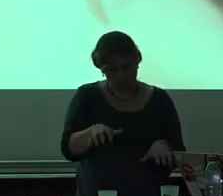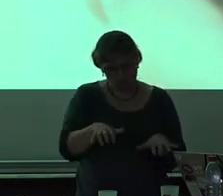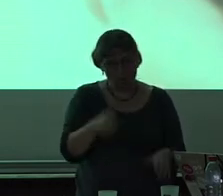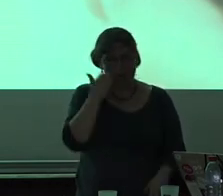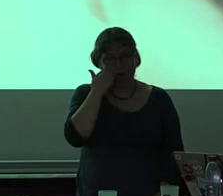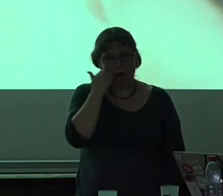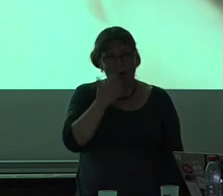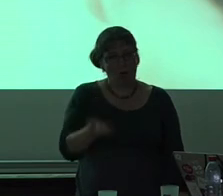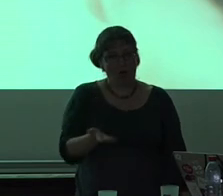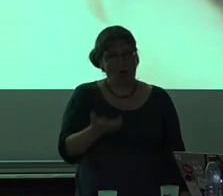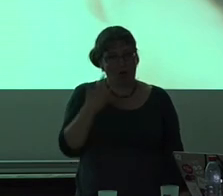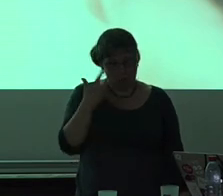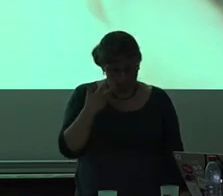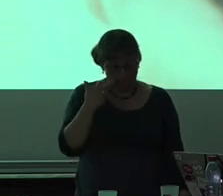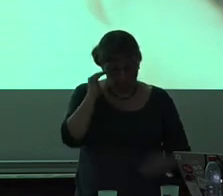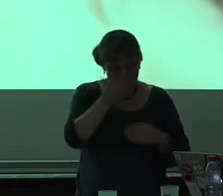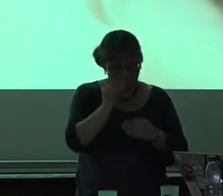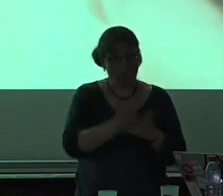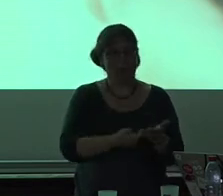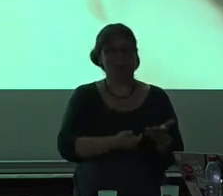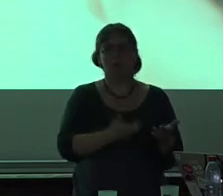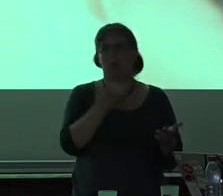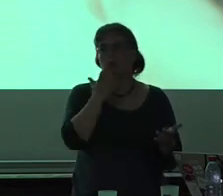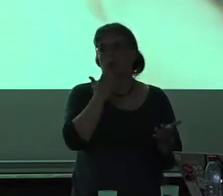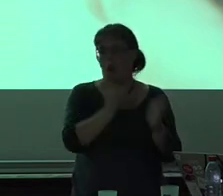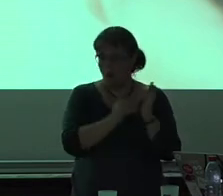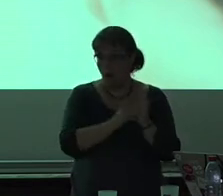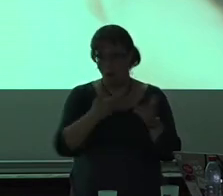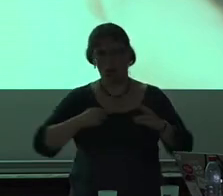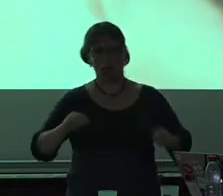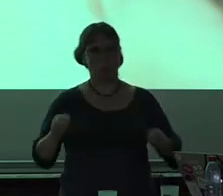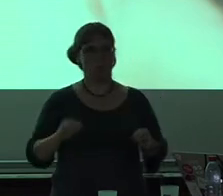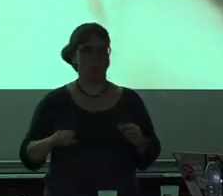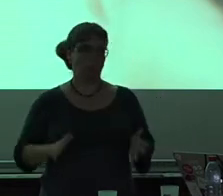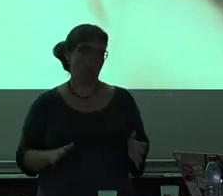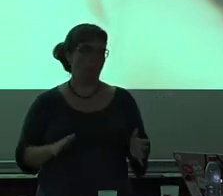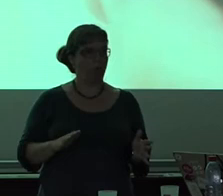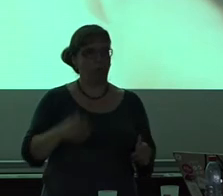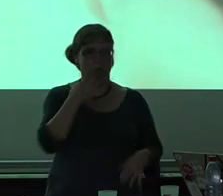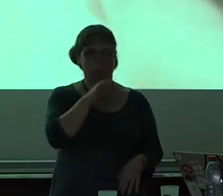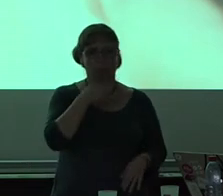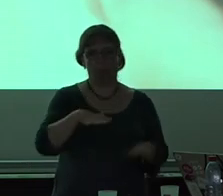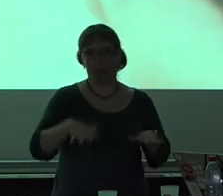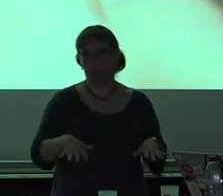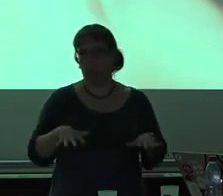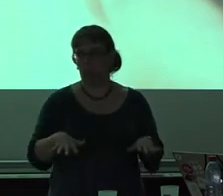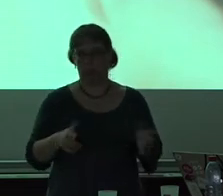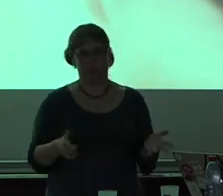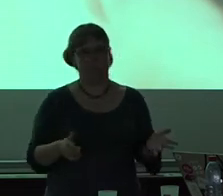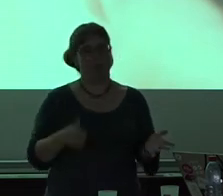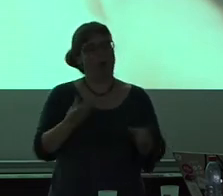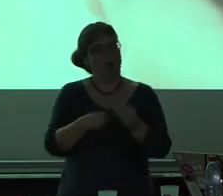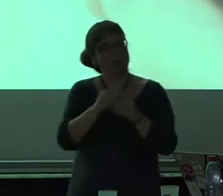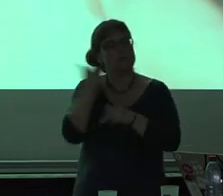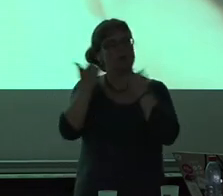pas envie de suivre ces cours-là. Alors pourquoi infliger aux autres ce qu'on ne voudrait pas s'infliger à soi-même? En plus, quand on crée un cours, on passe du temps devant.